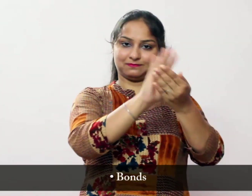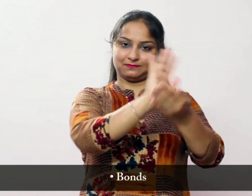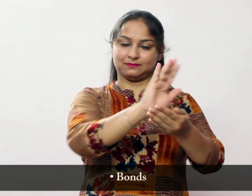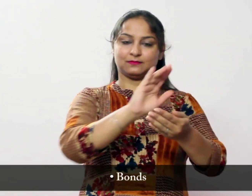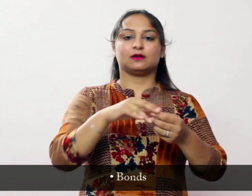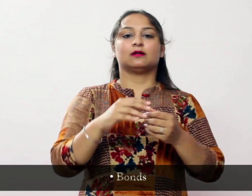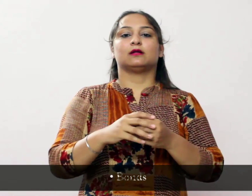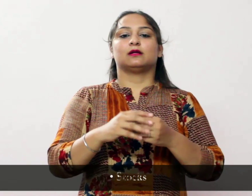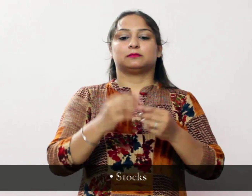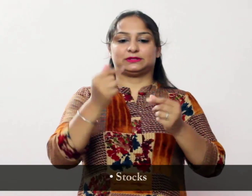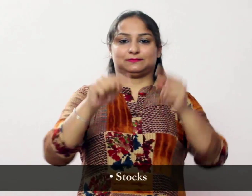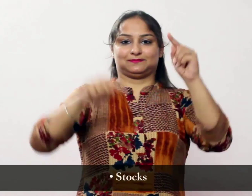शेयर्स,